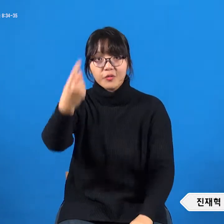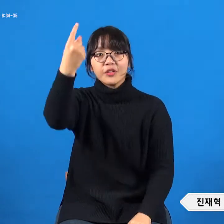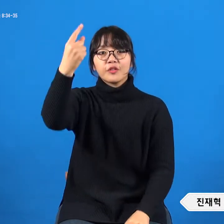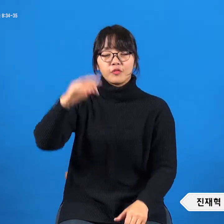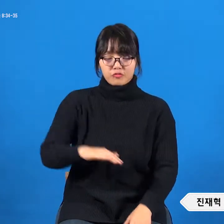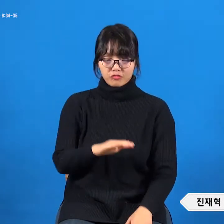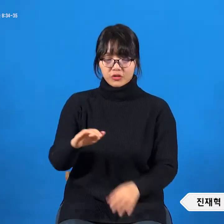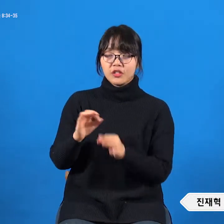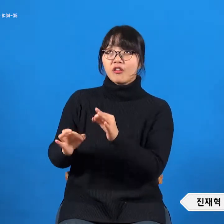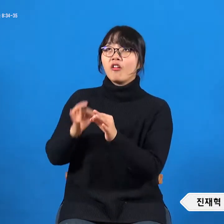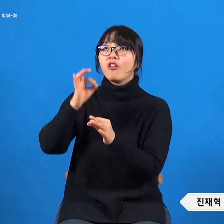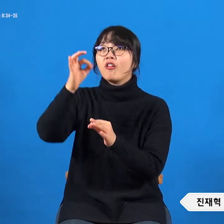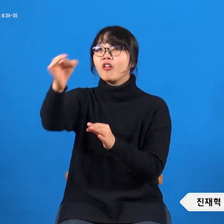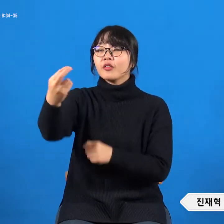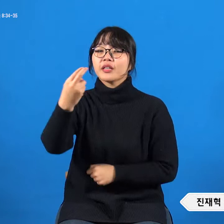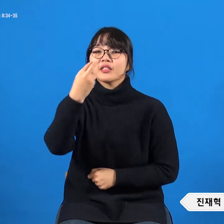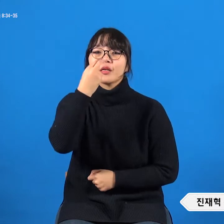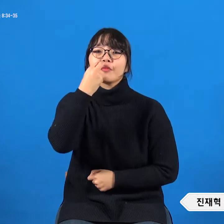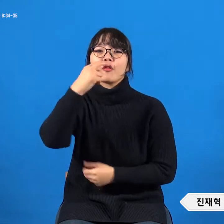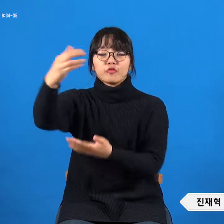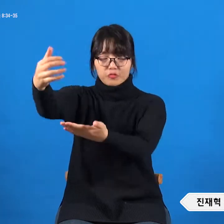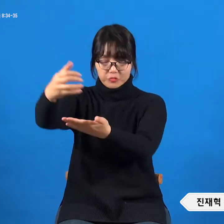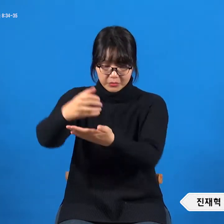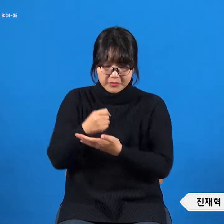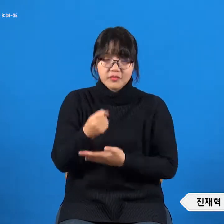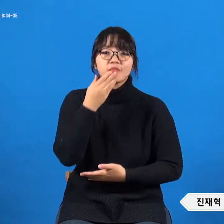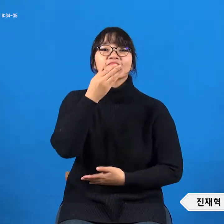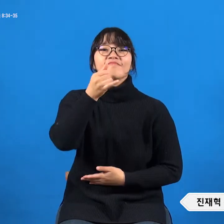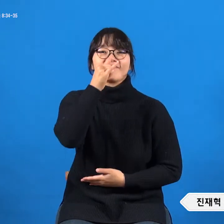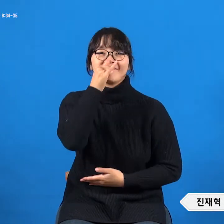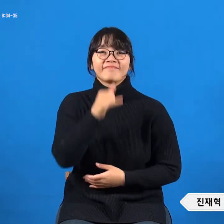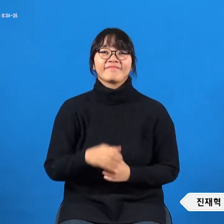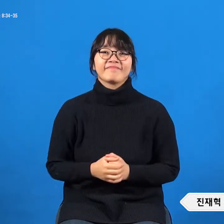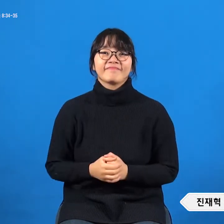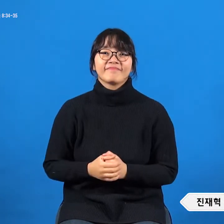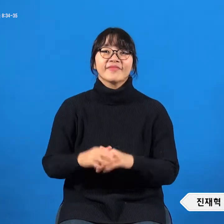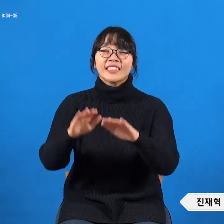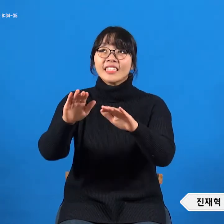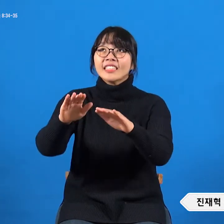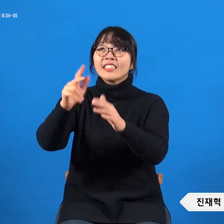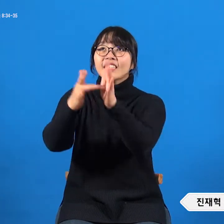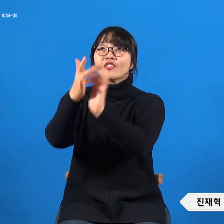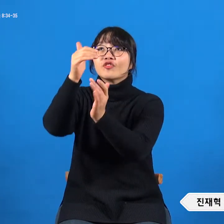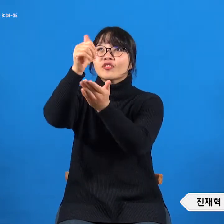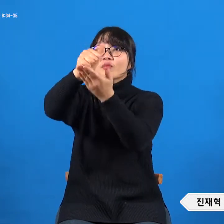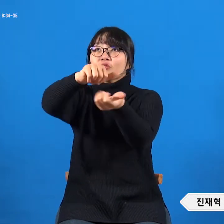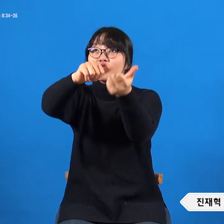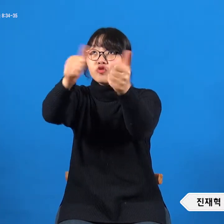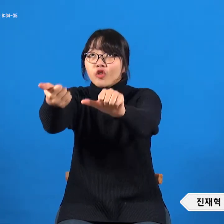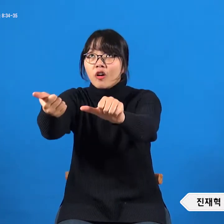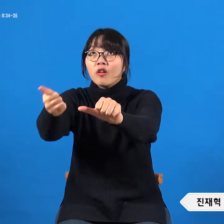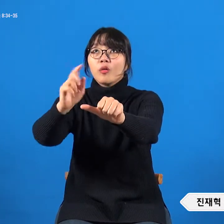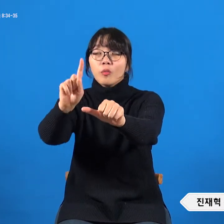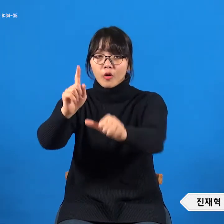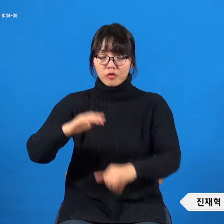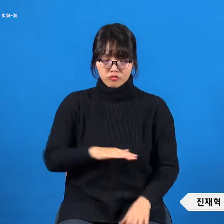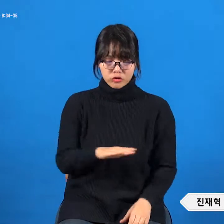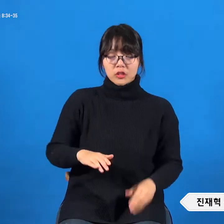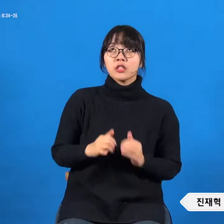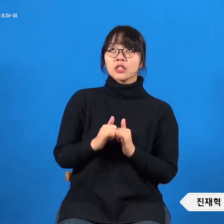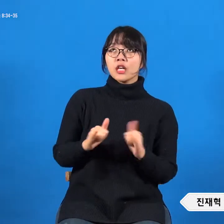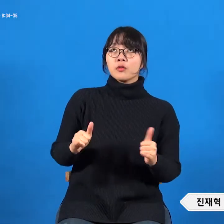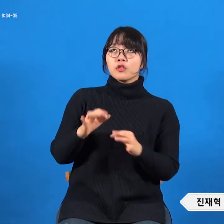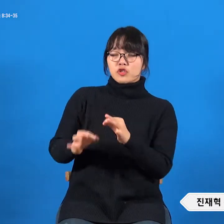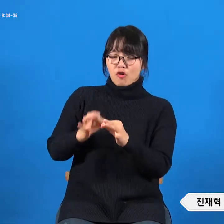통하여 영원한 생명을 우리에게 주셨다라고 말씀하시고 그 죽음은 우리로 하여금 영원한